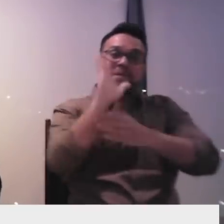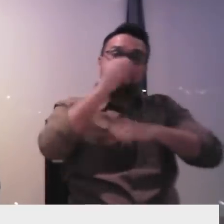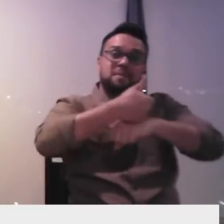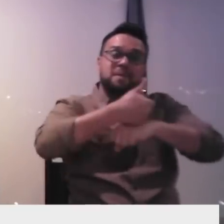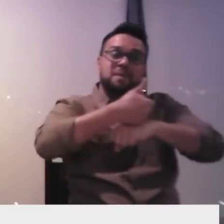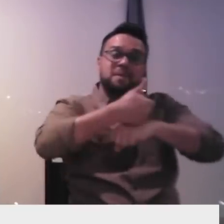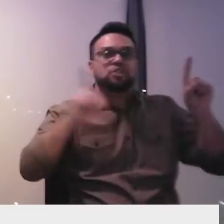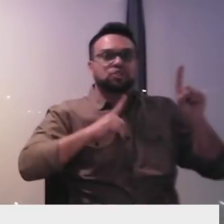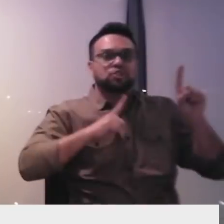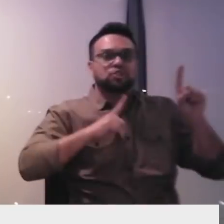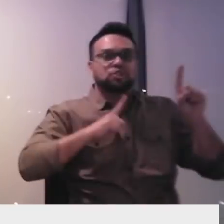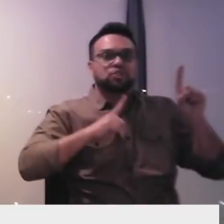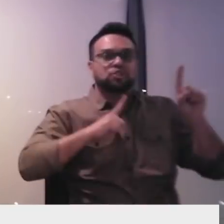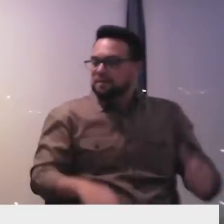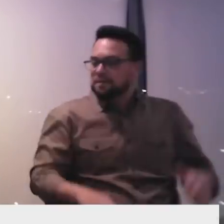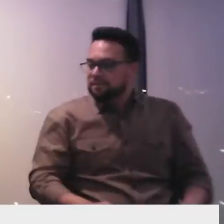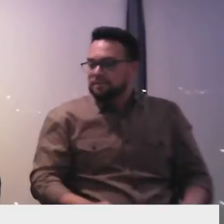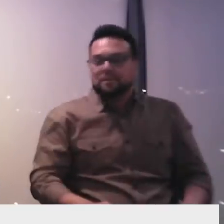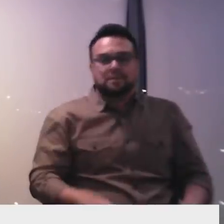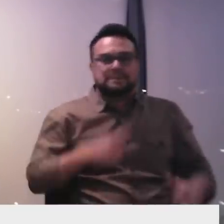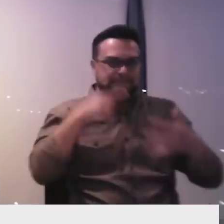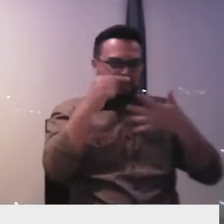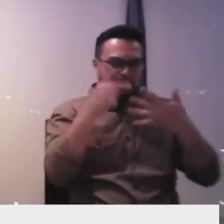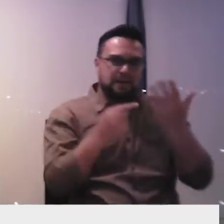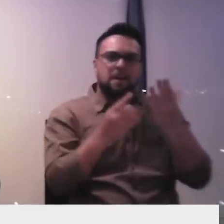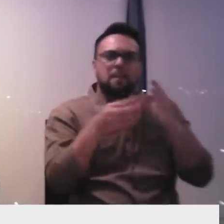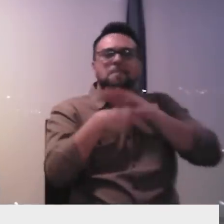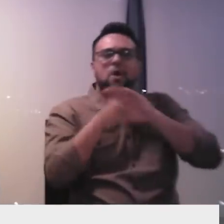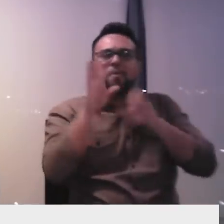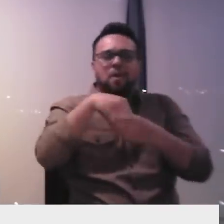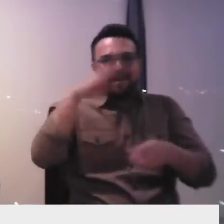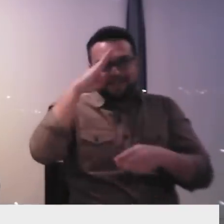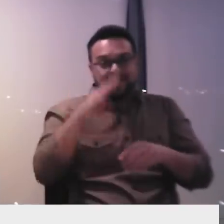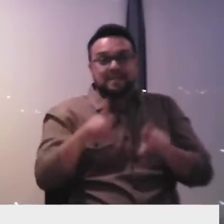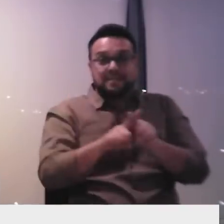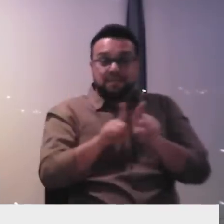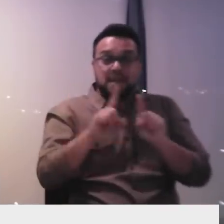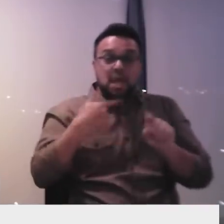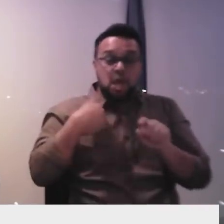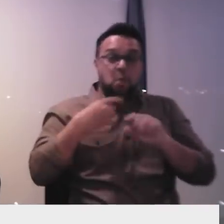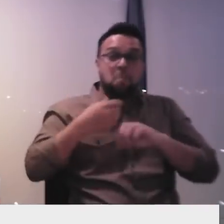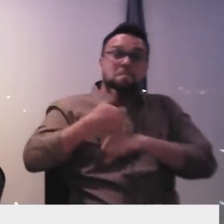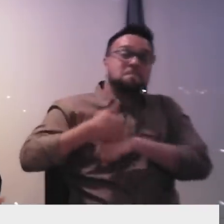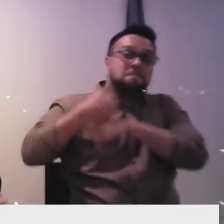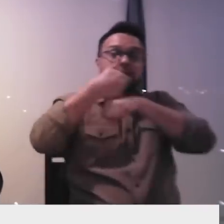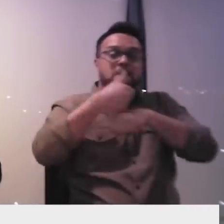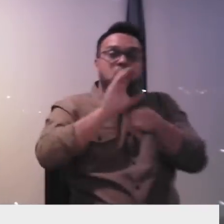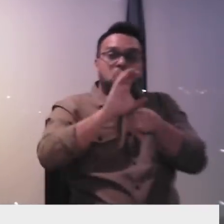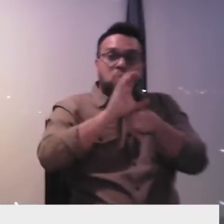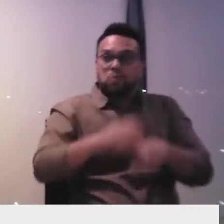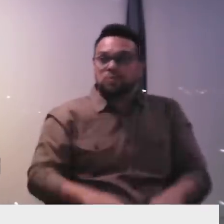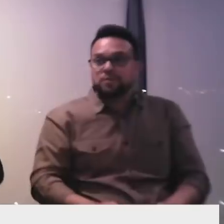parte física ali, né? Tinha o gagá, o papiro, e tinha a parte física. Fui primeiro também num curso do... você tem que